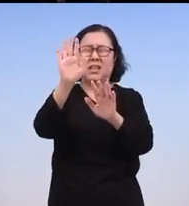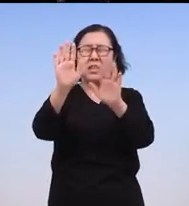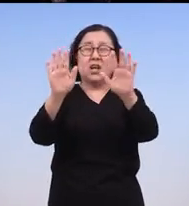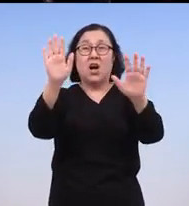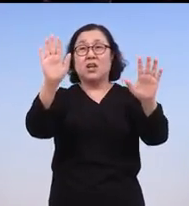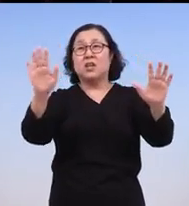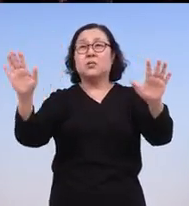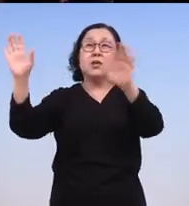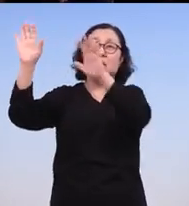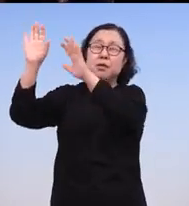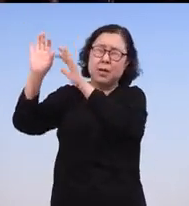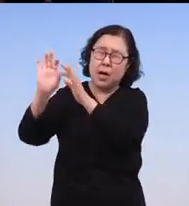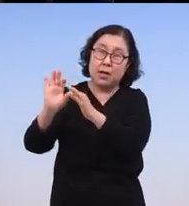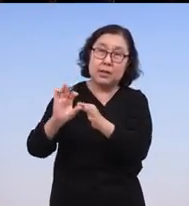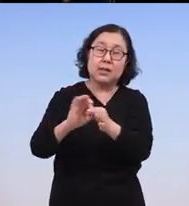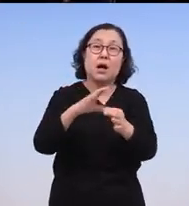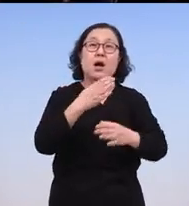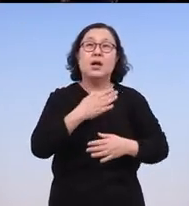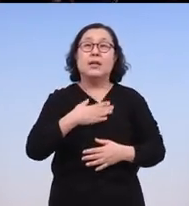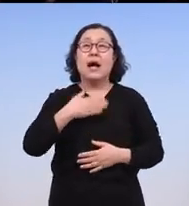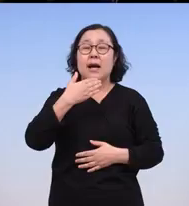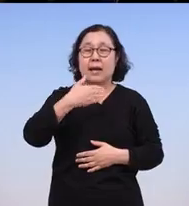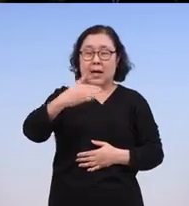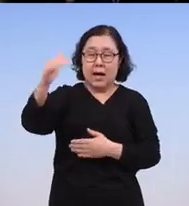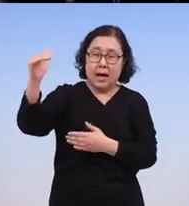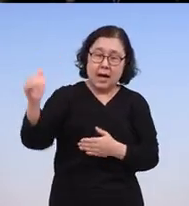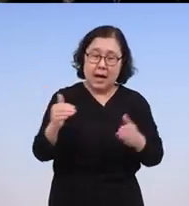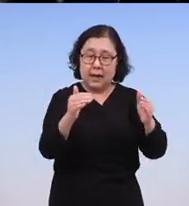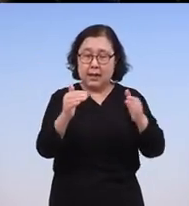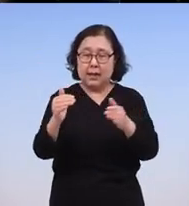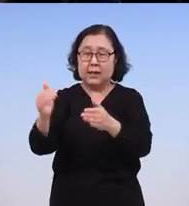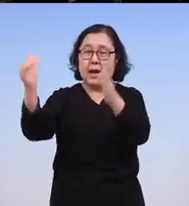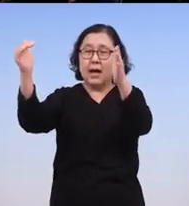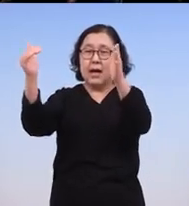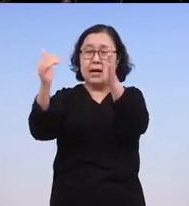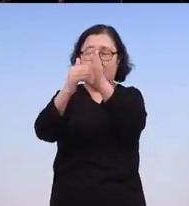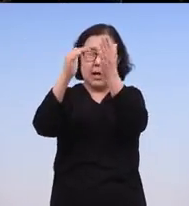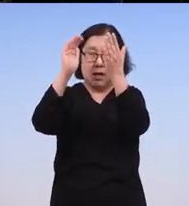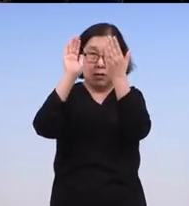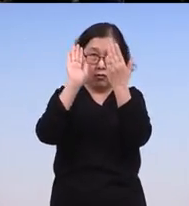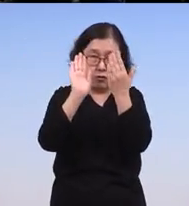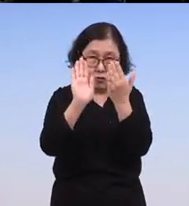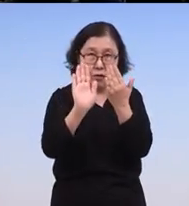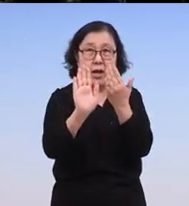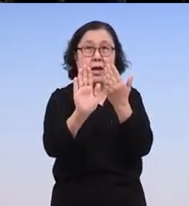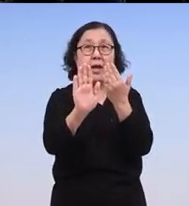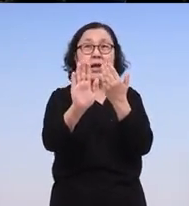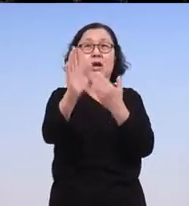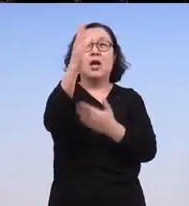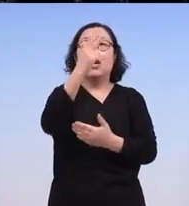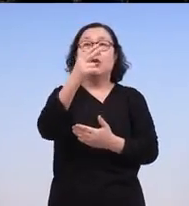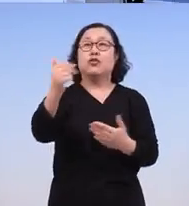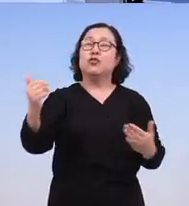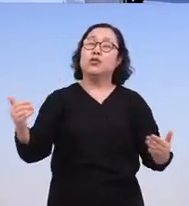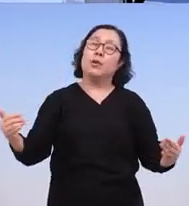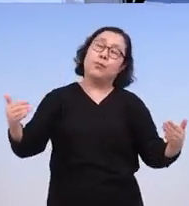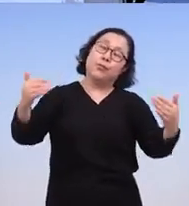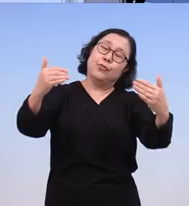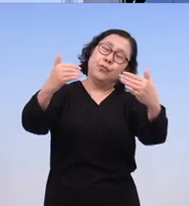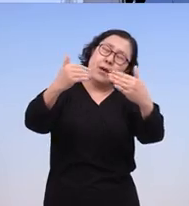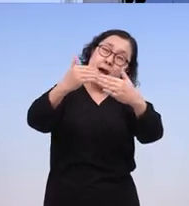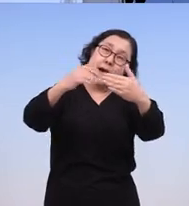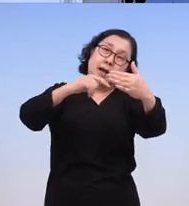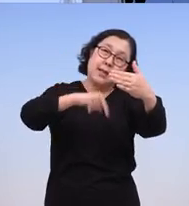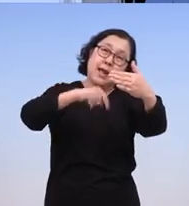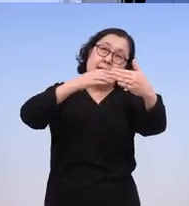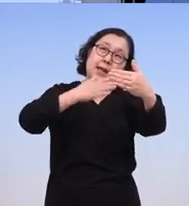눈물 골짜기 더듬으면서 나의 갈 길아. 이 모습을 상상해 보세요.